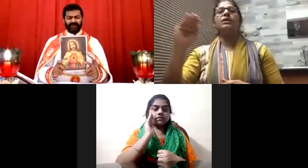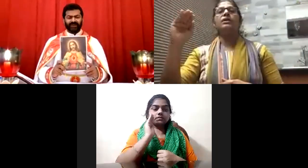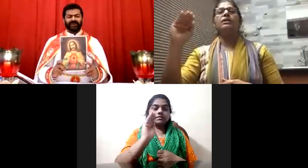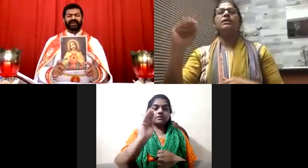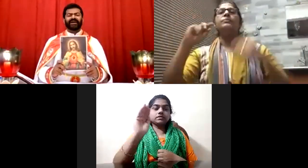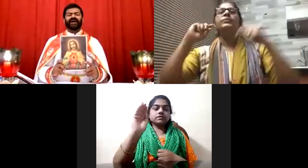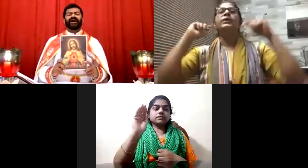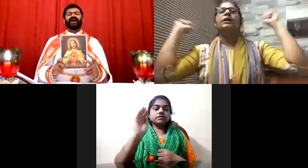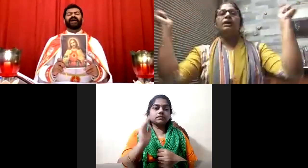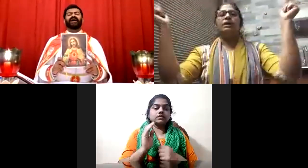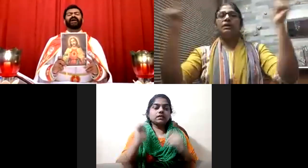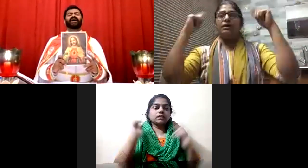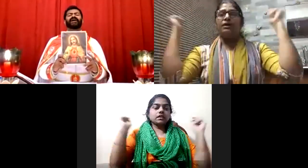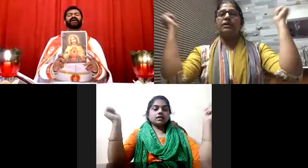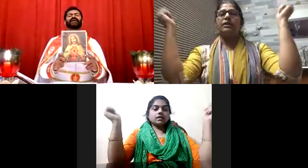ഹല്ലേലൂയ.